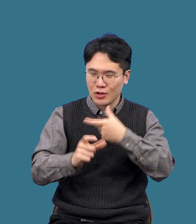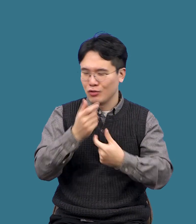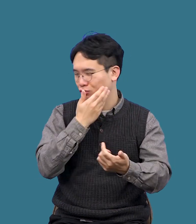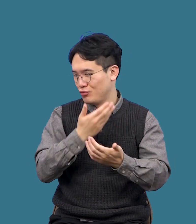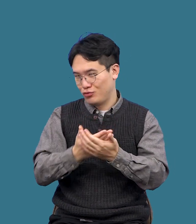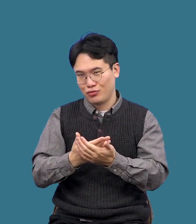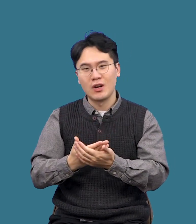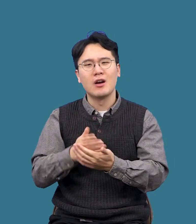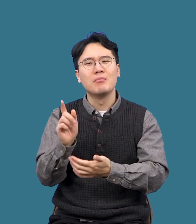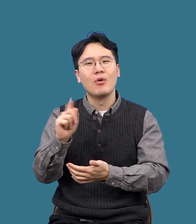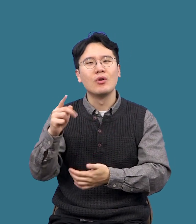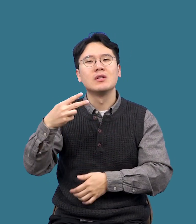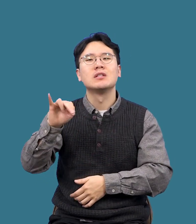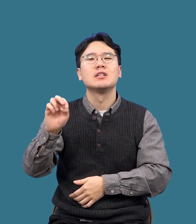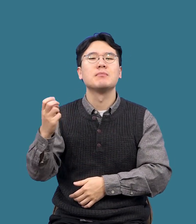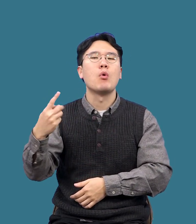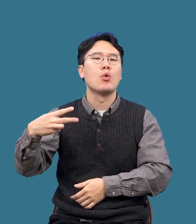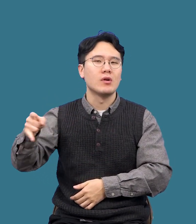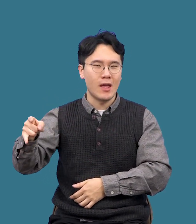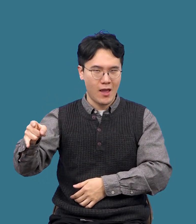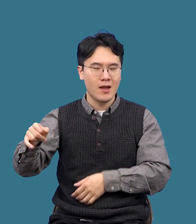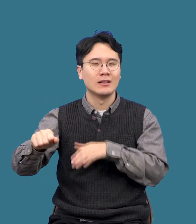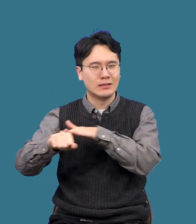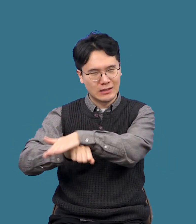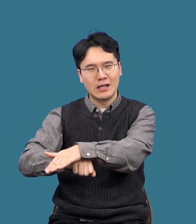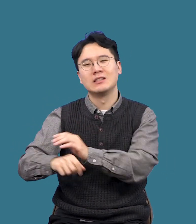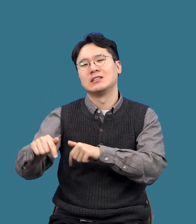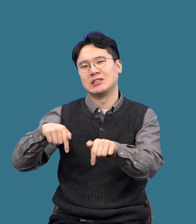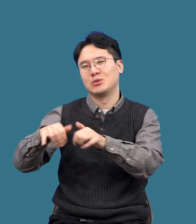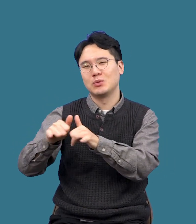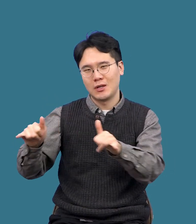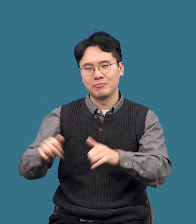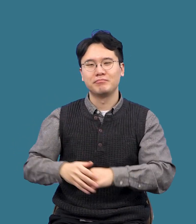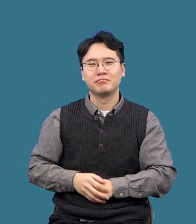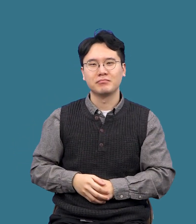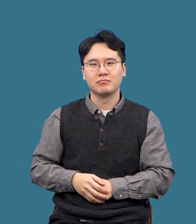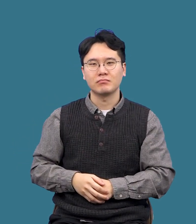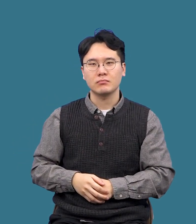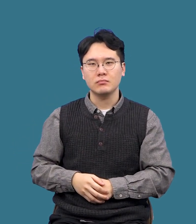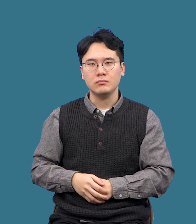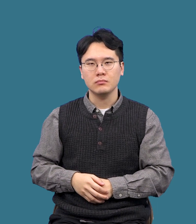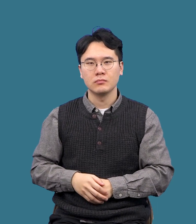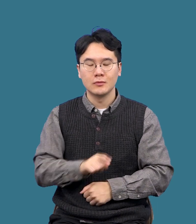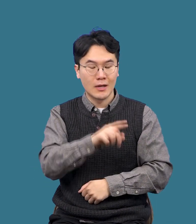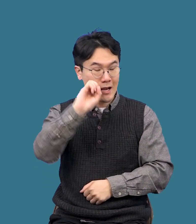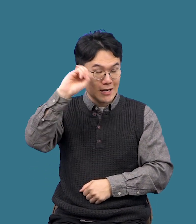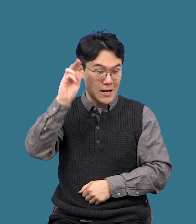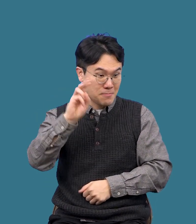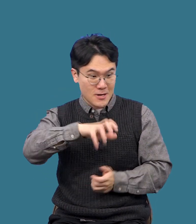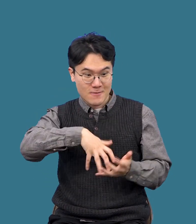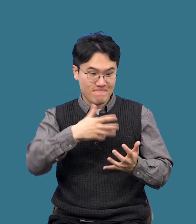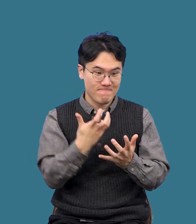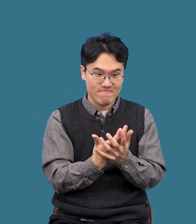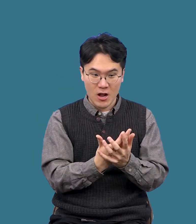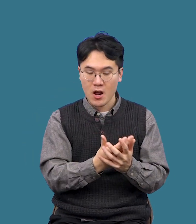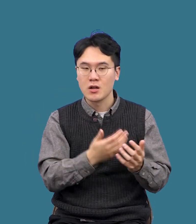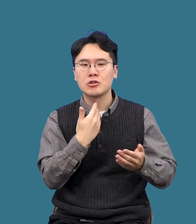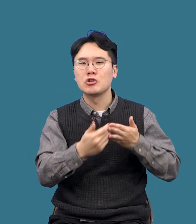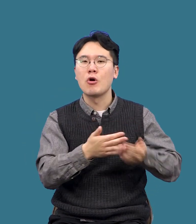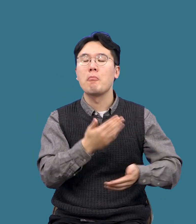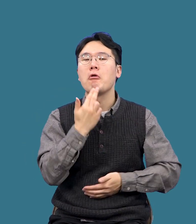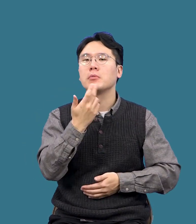디모데형 지도자. 그들에게는 화끈한 그런 경험이 없다고 할지라도 디모데는 어려서부터 부모에